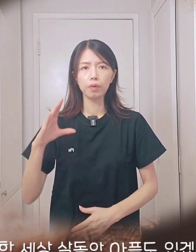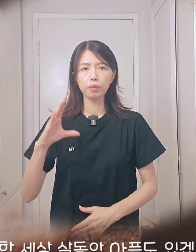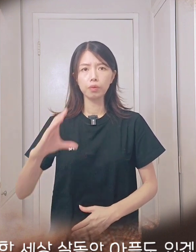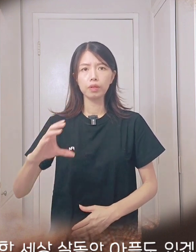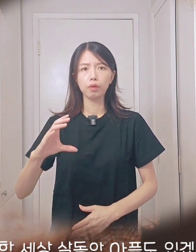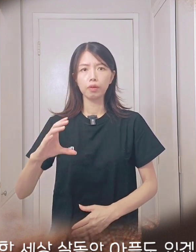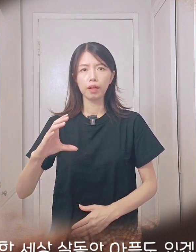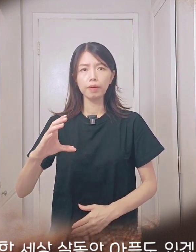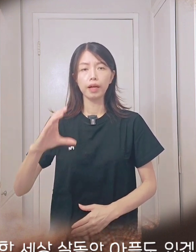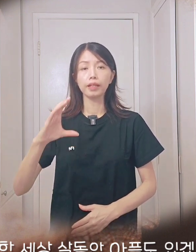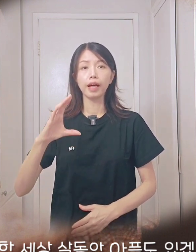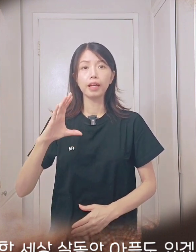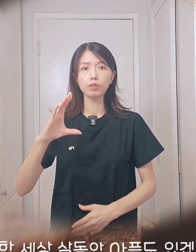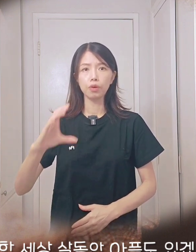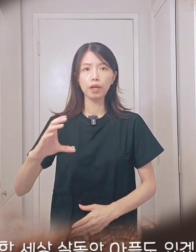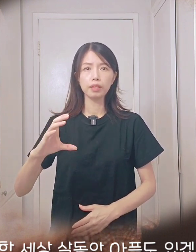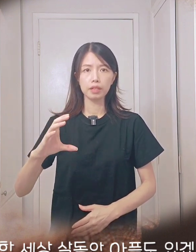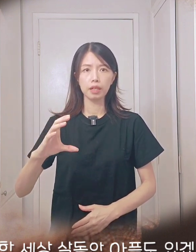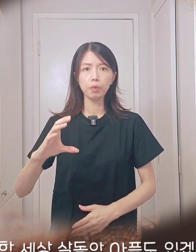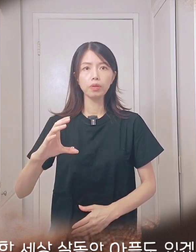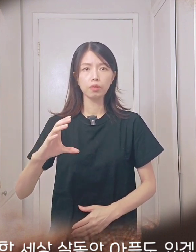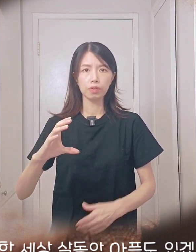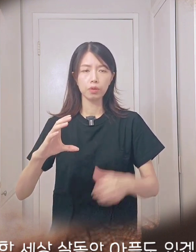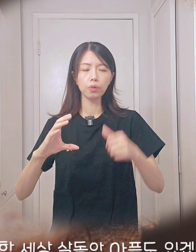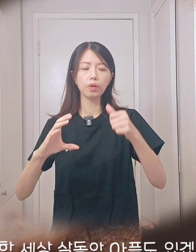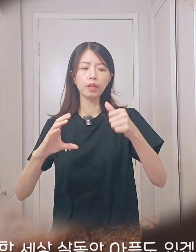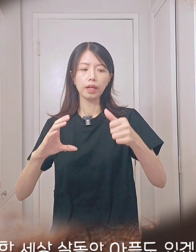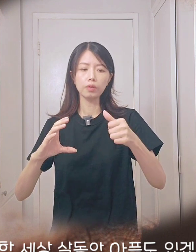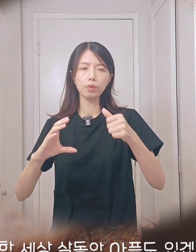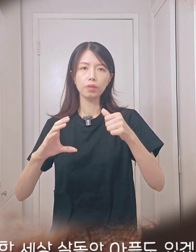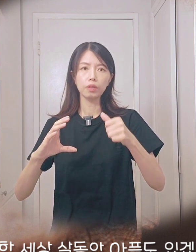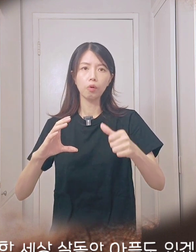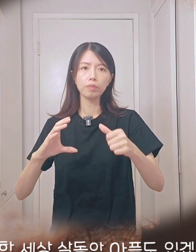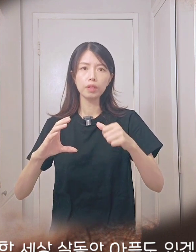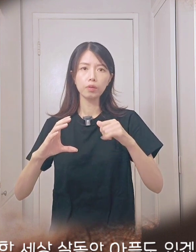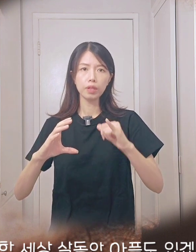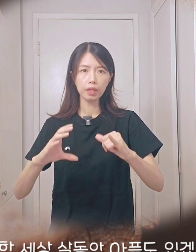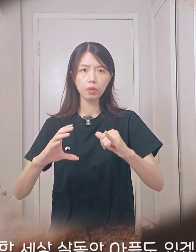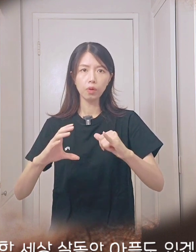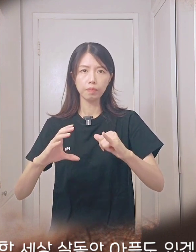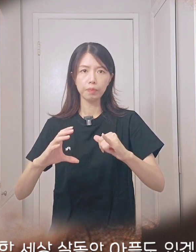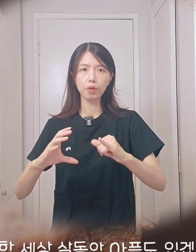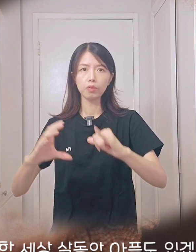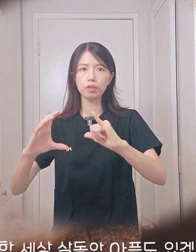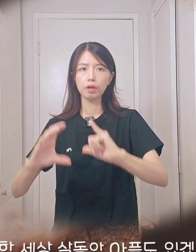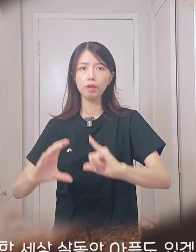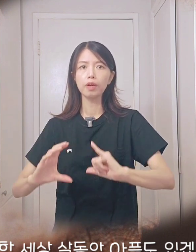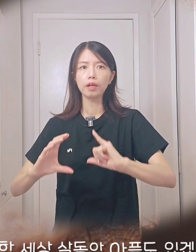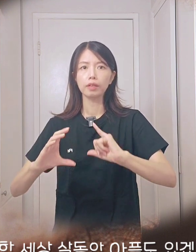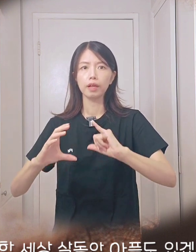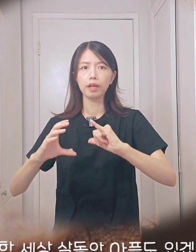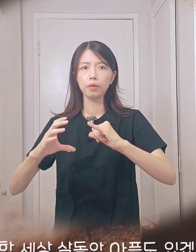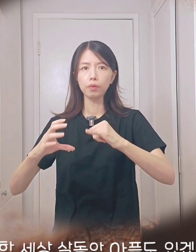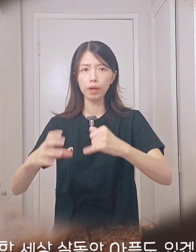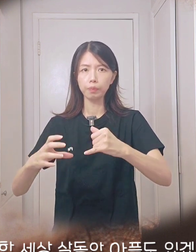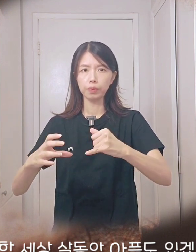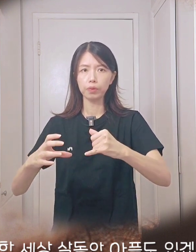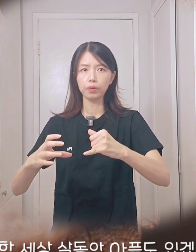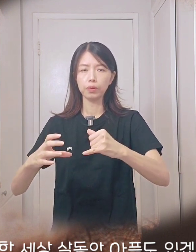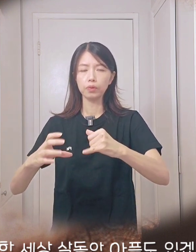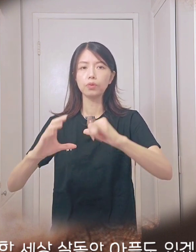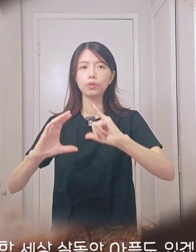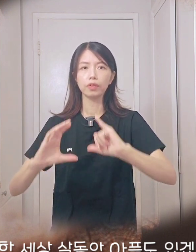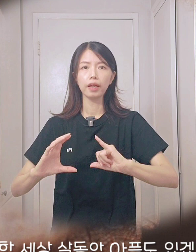수어는 왼손을 이렇게 아까 나라 수어 하듯이 표현해 주시고 다른 손은 엄지하고 새끼손가락만 펴주셔서 그대로